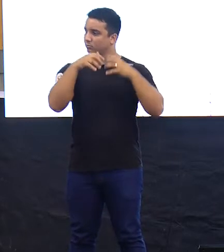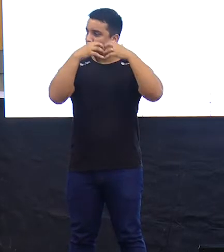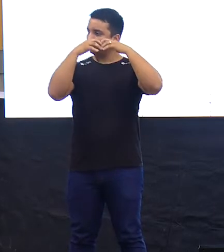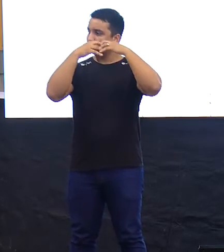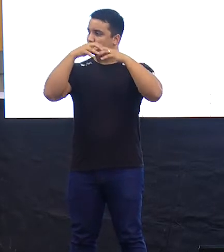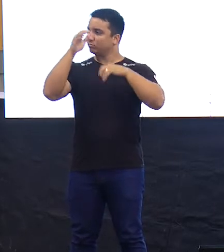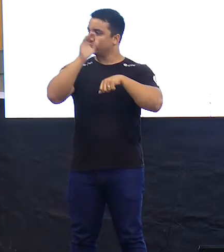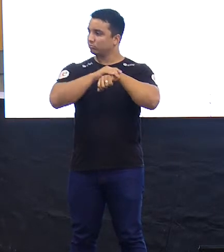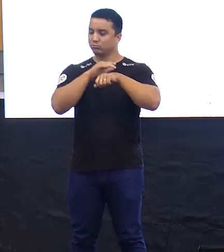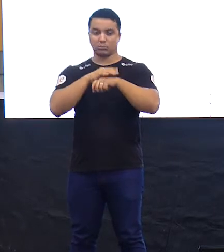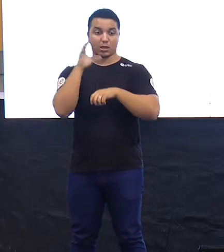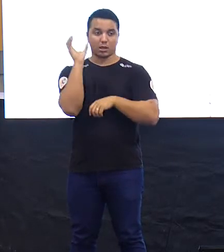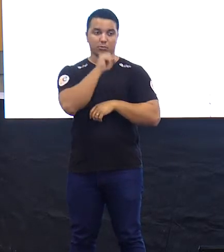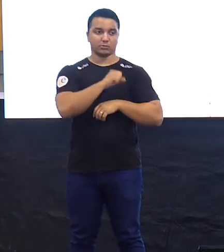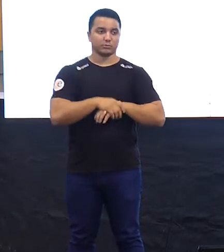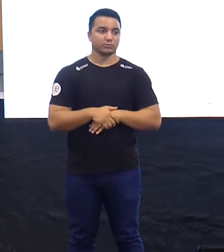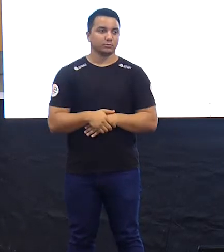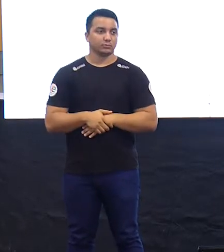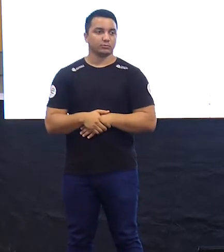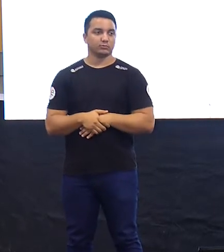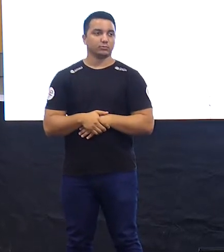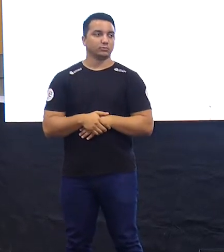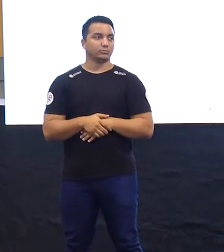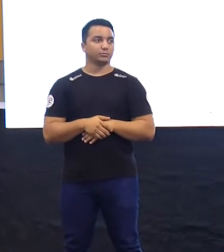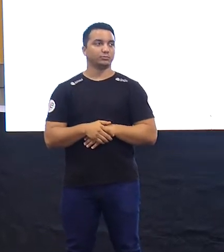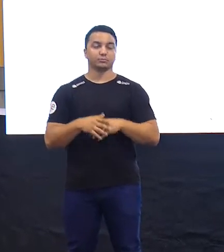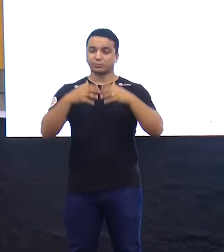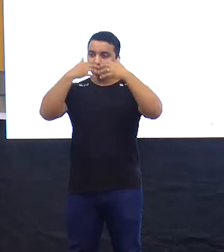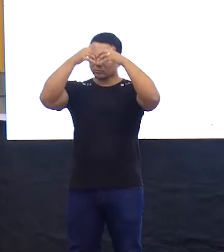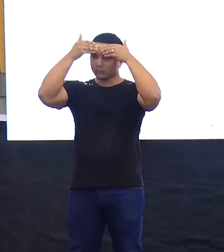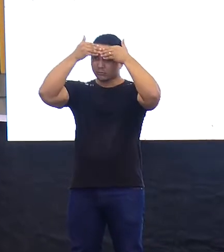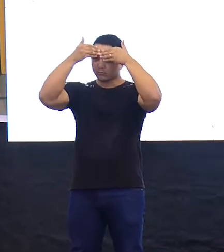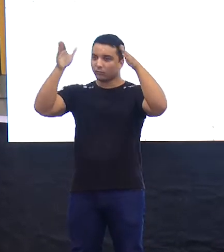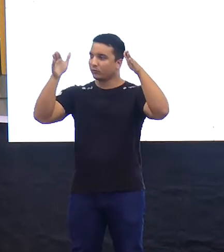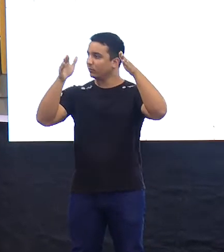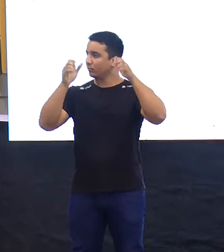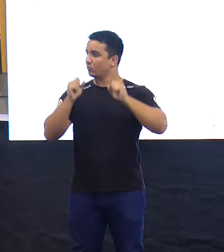Open your mind. Abra a sua mente.